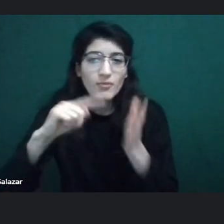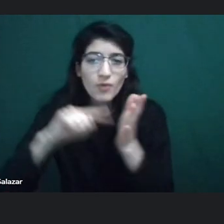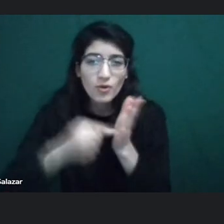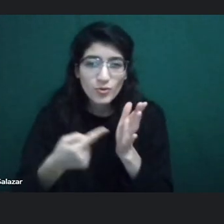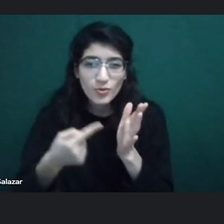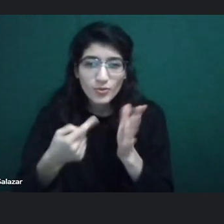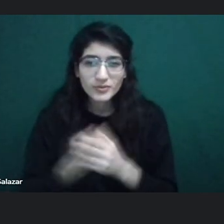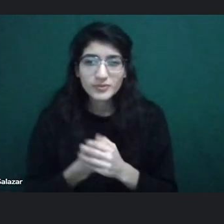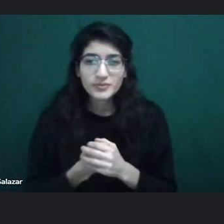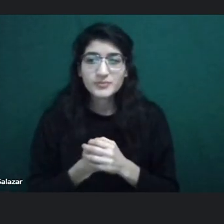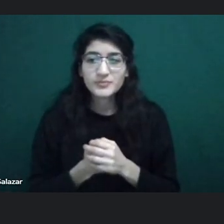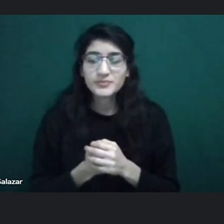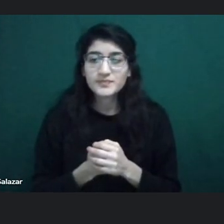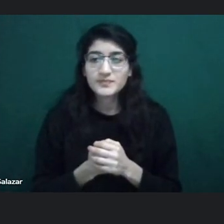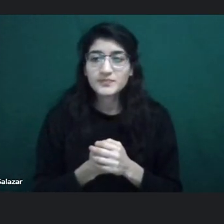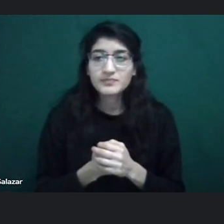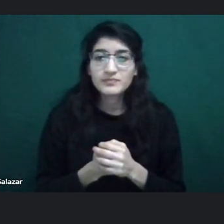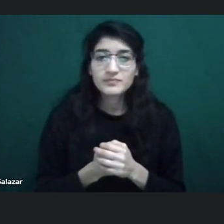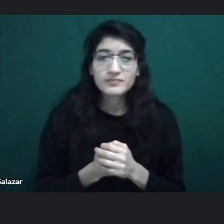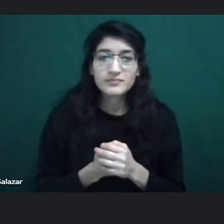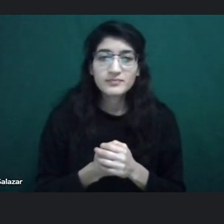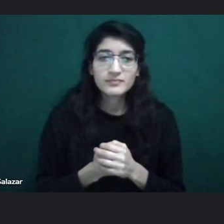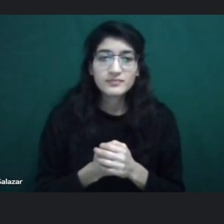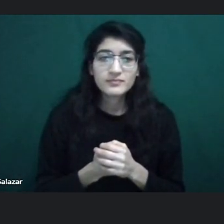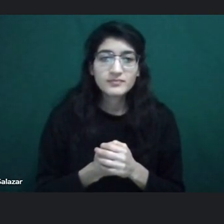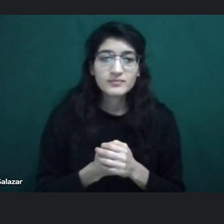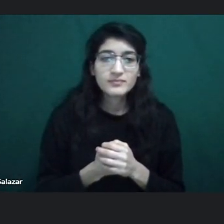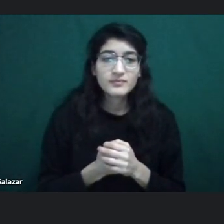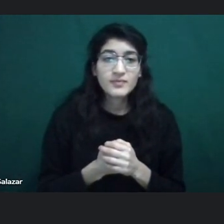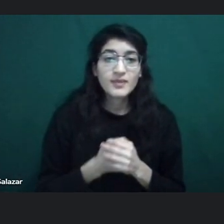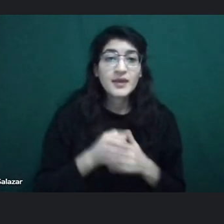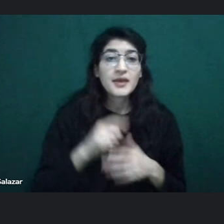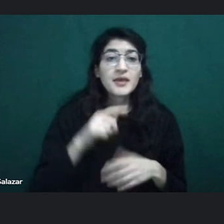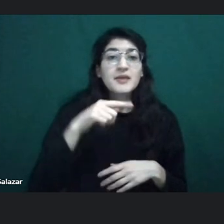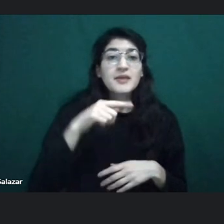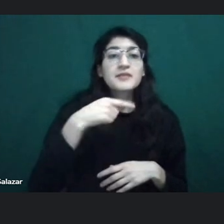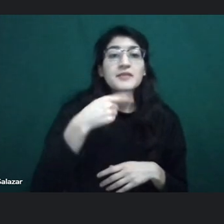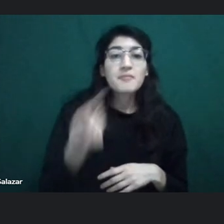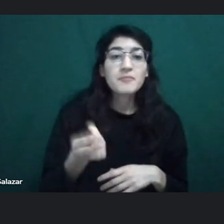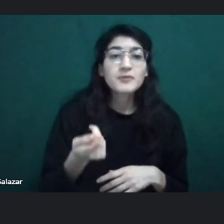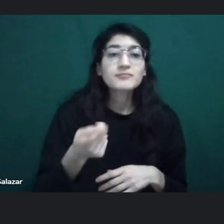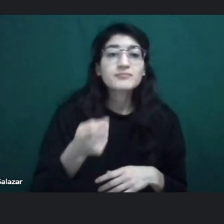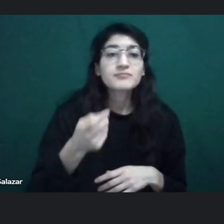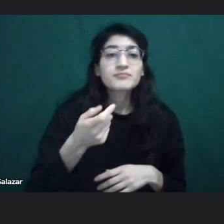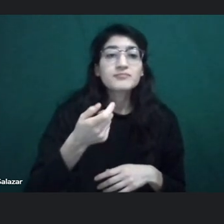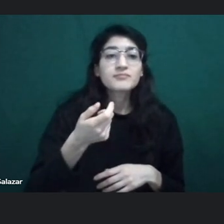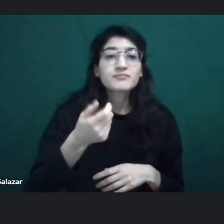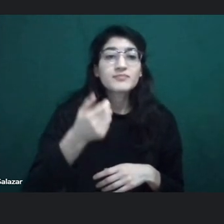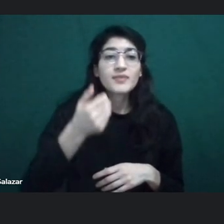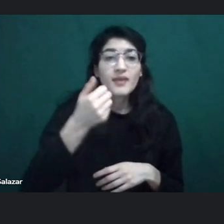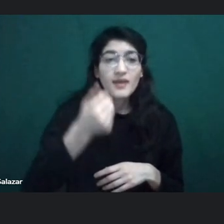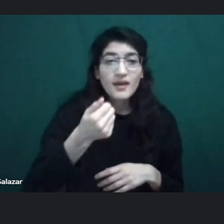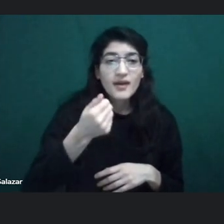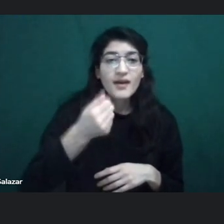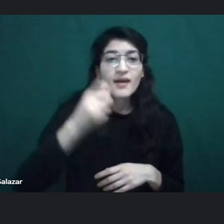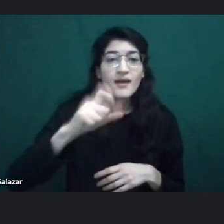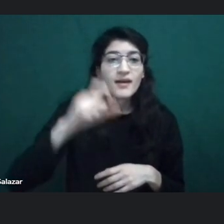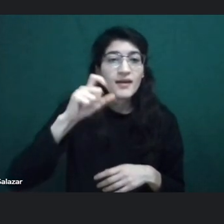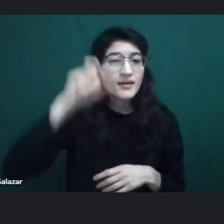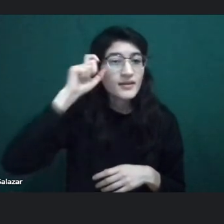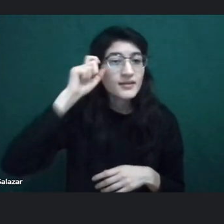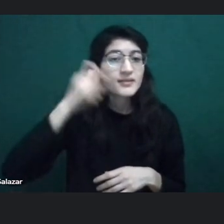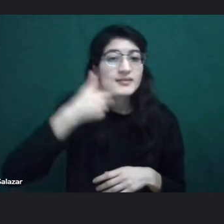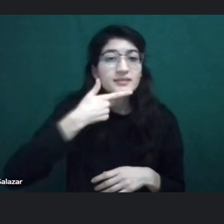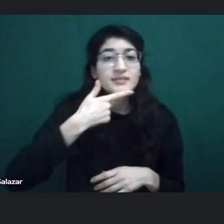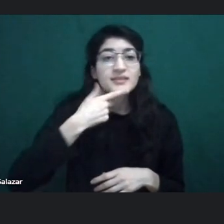Y después tenemos access to training. ¿Qué puede ser ahí? Sustantivo núcleo.